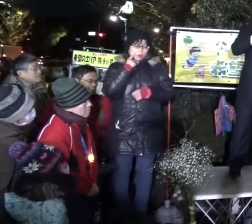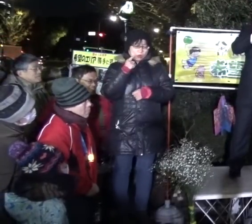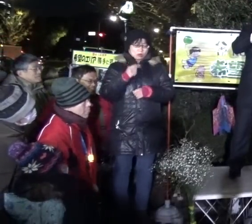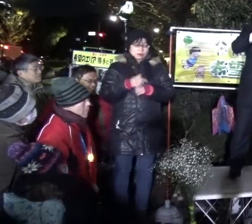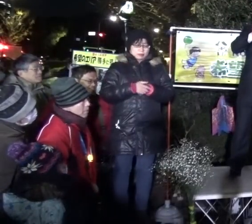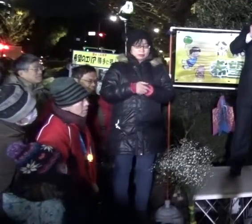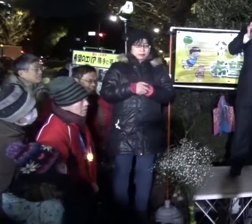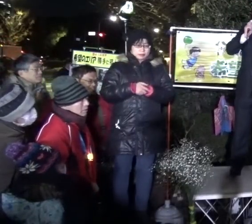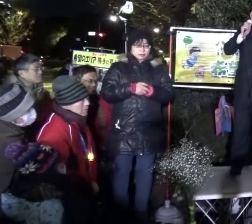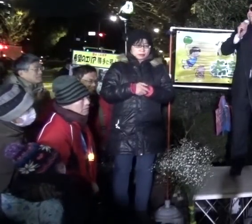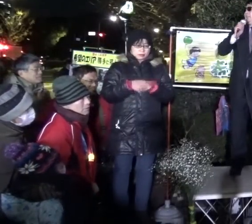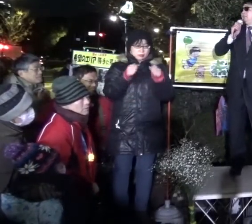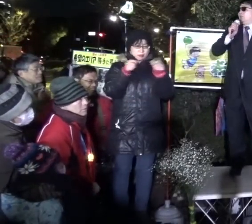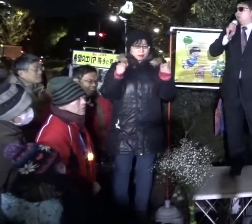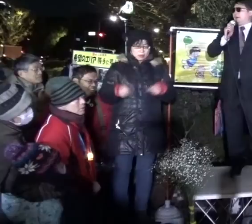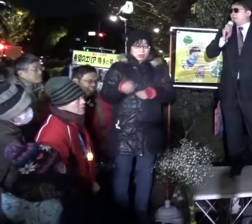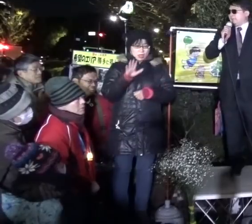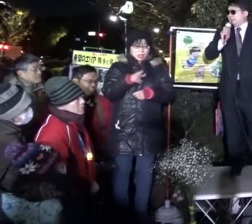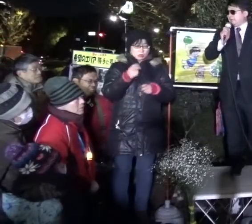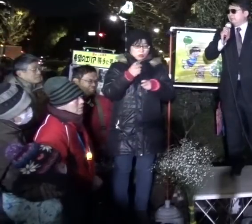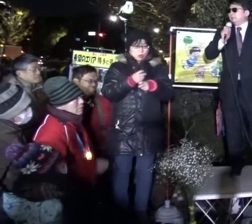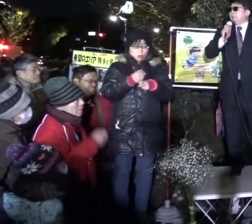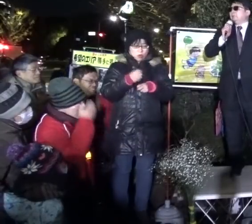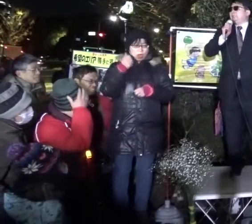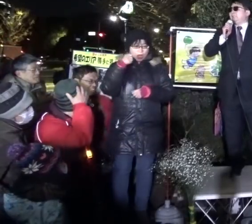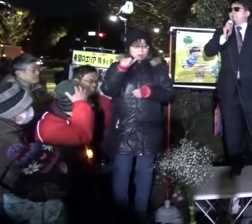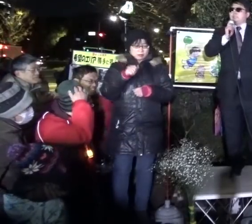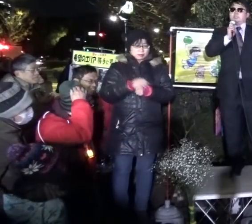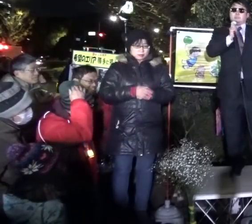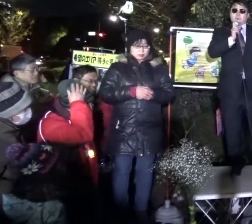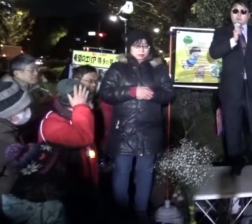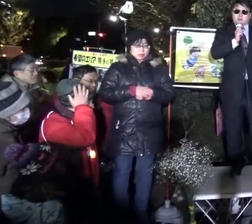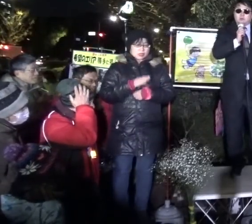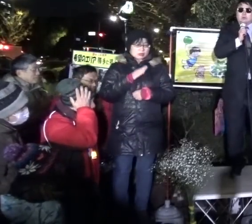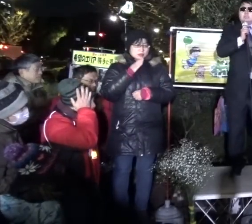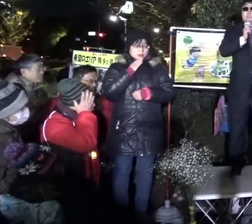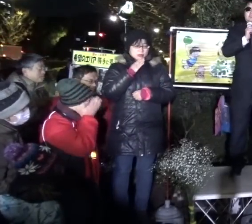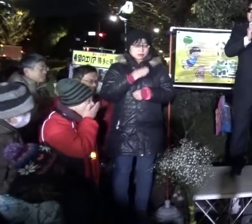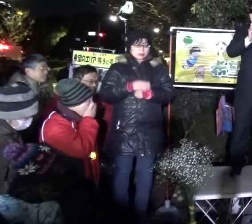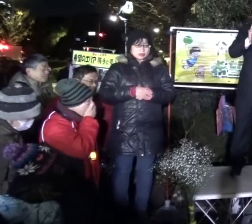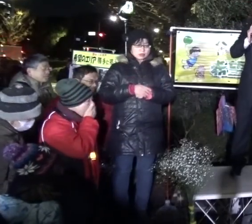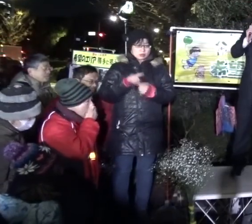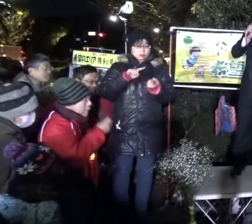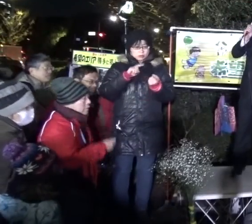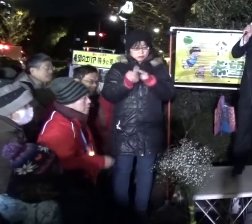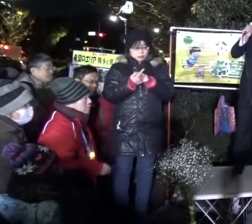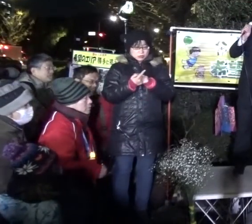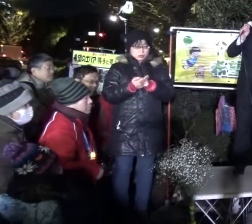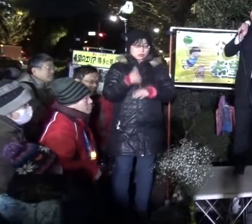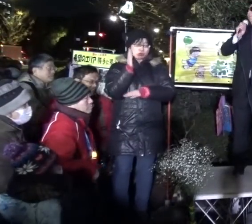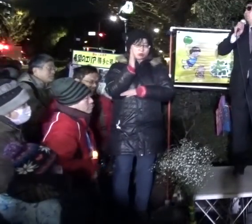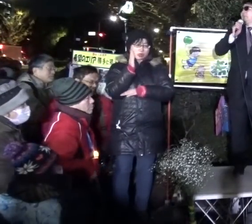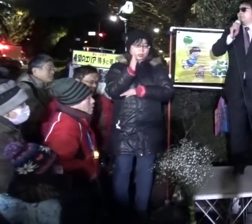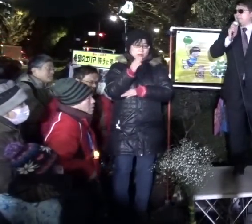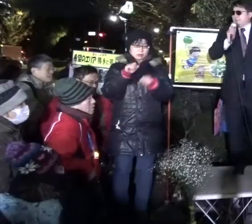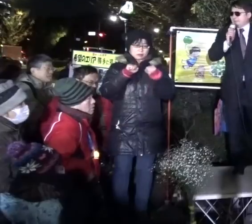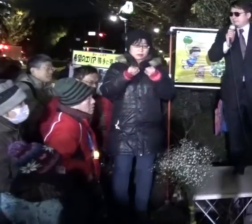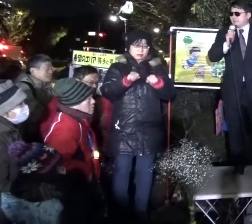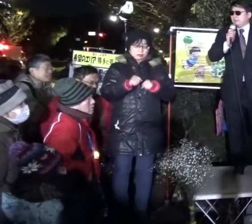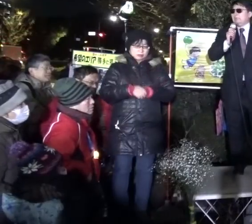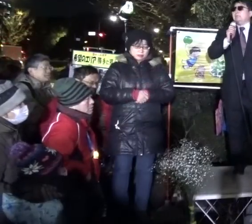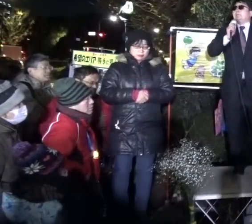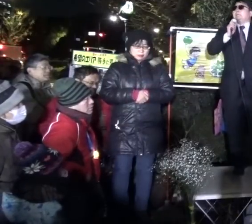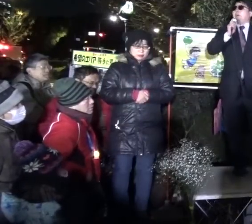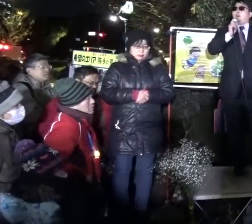て問題のある法案や事実というものを塗り替えていく政治を行っています